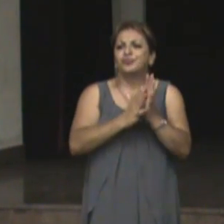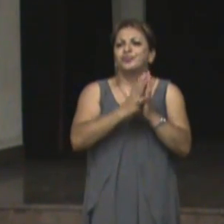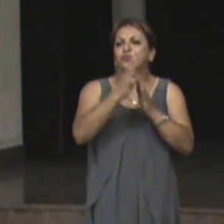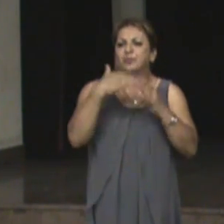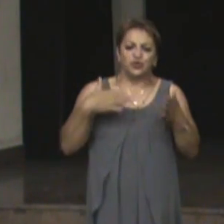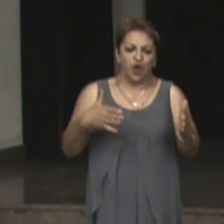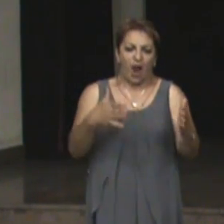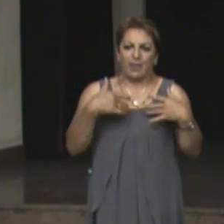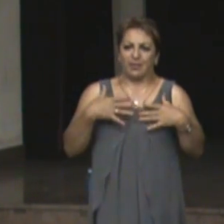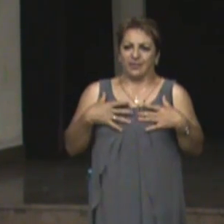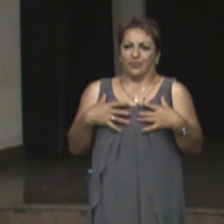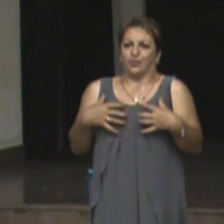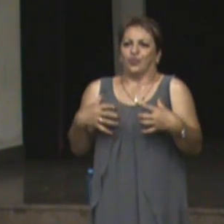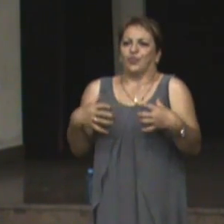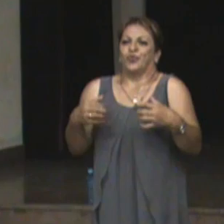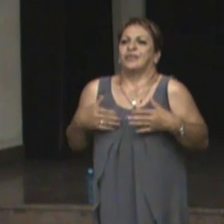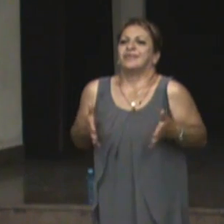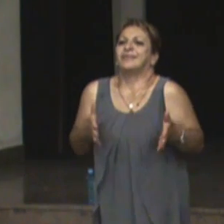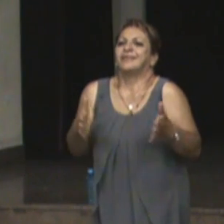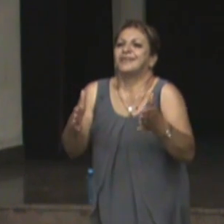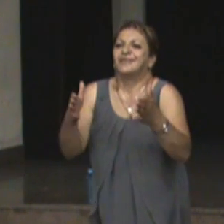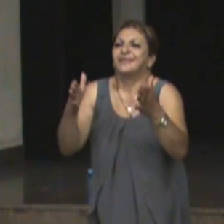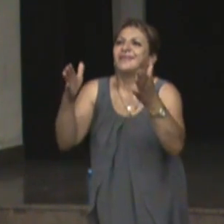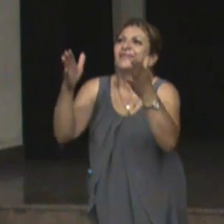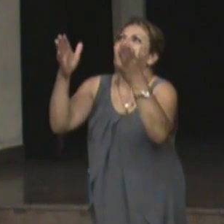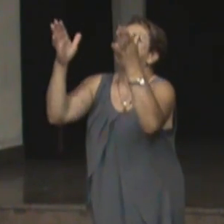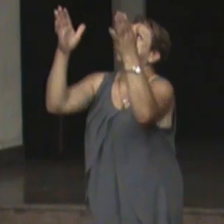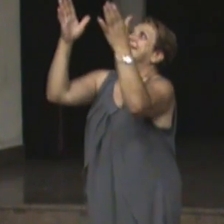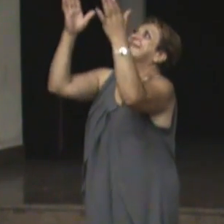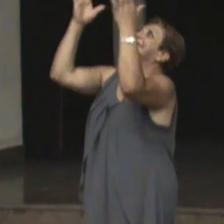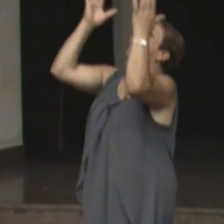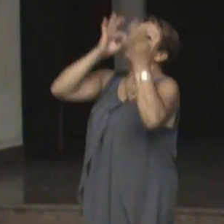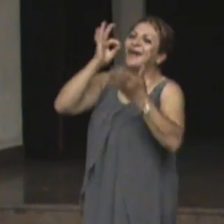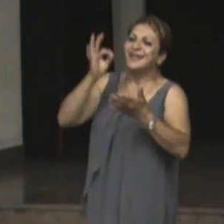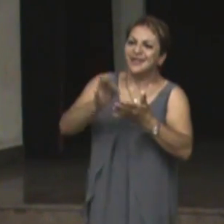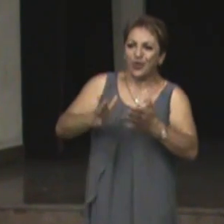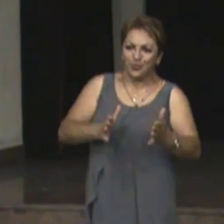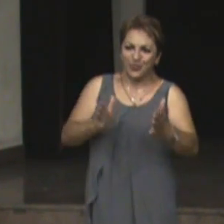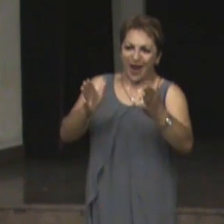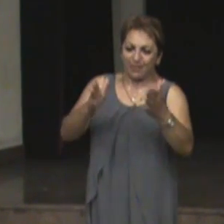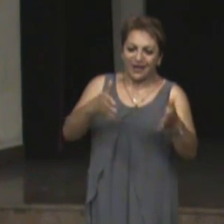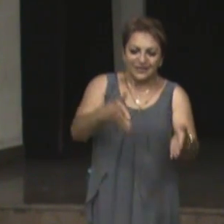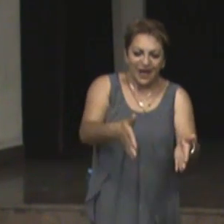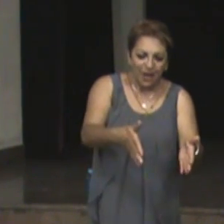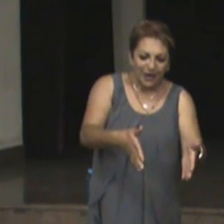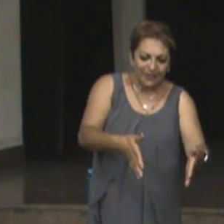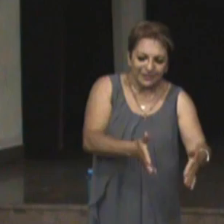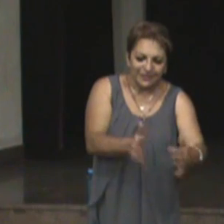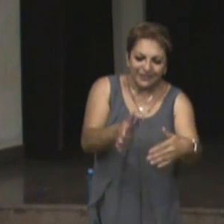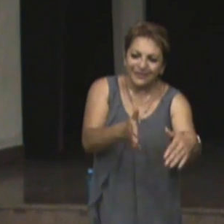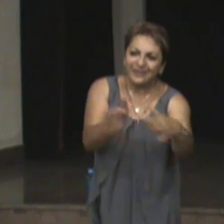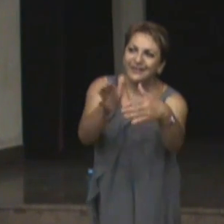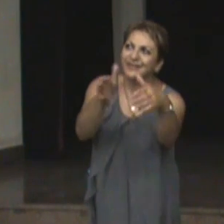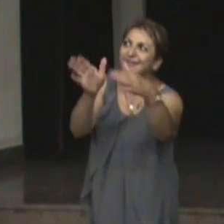մեզ առաջնորդել, այսպիսի կարևոր երկար պատասխանատու ճանապարհ, ճանապարհի եզրից հասնելու